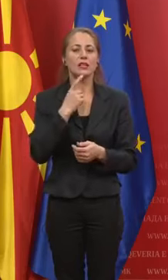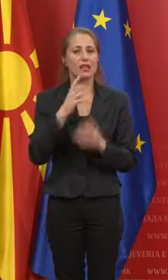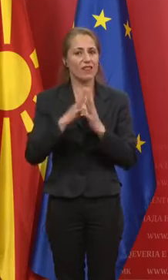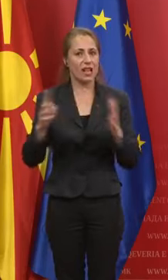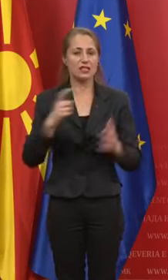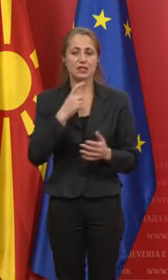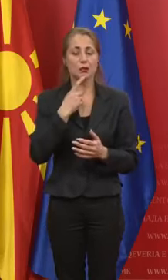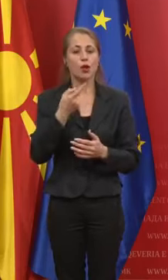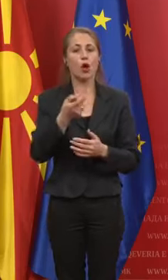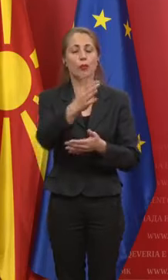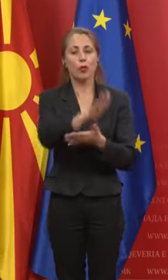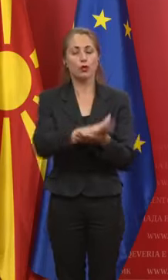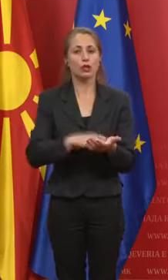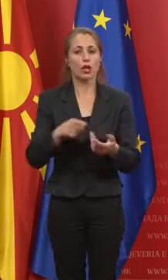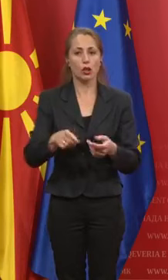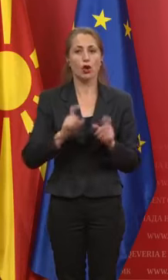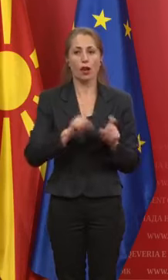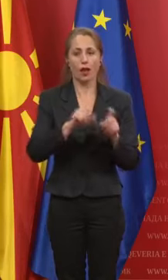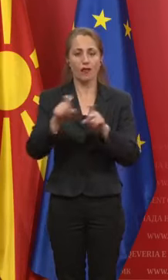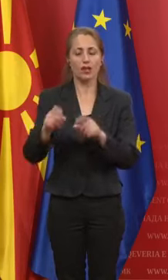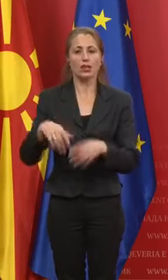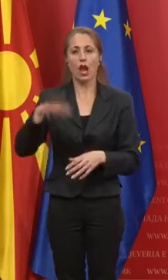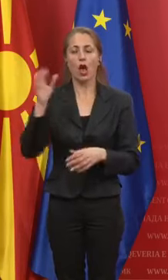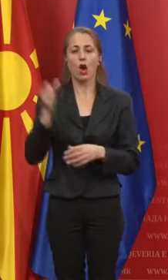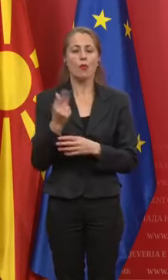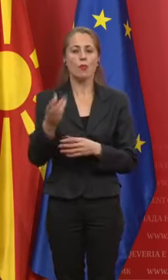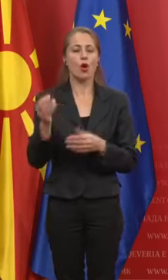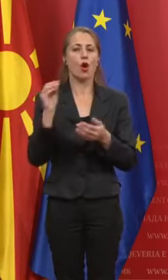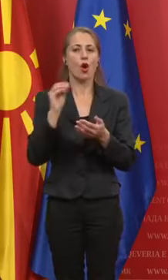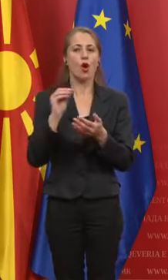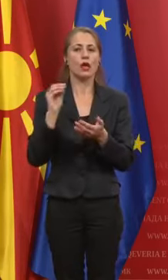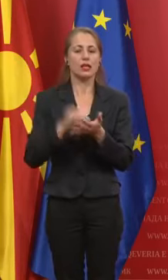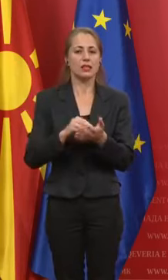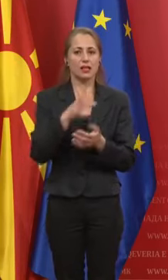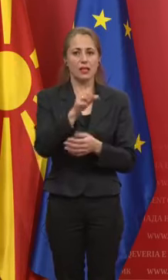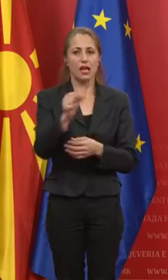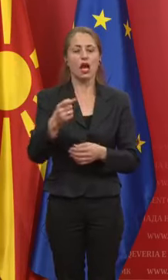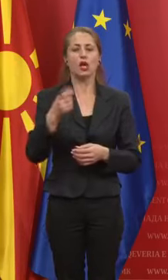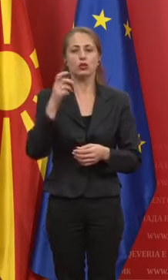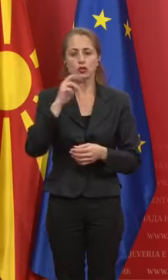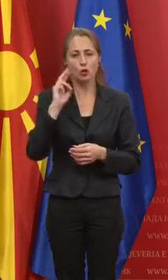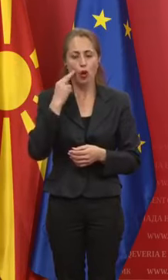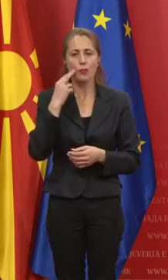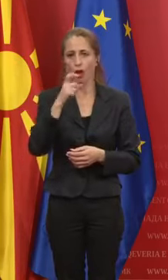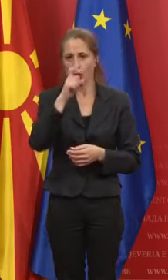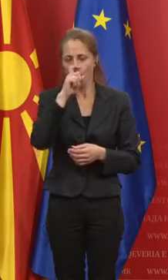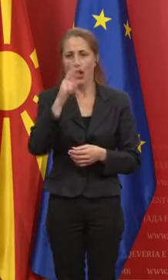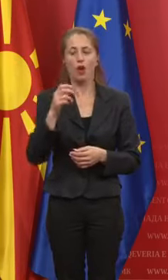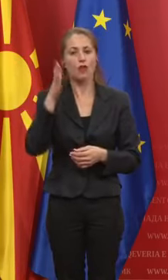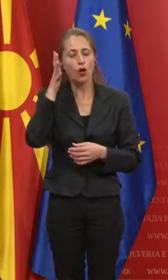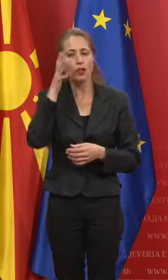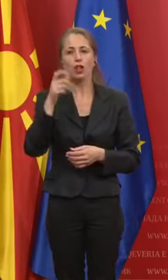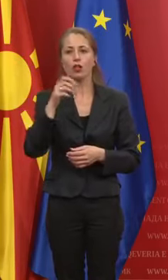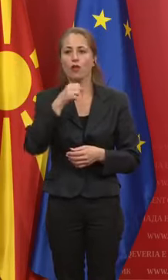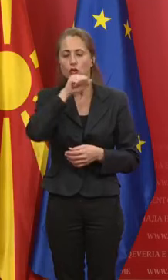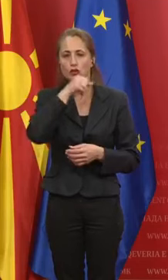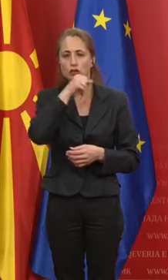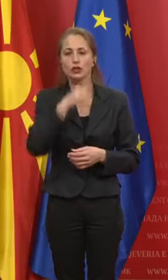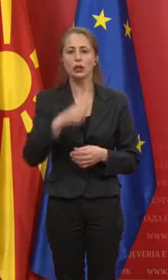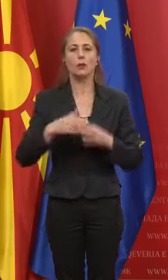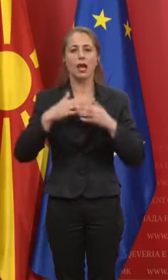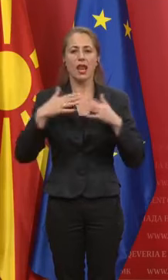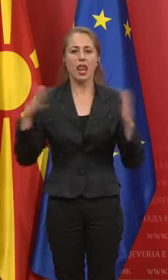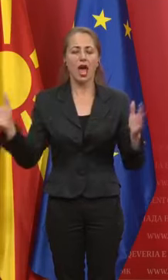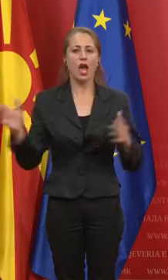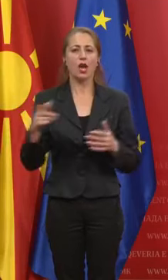Од почетокот на епидемијата, најголем број случаи се регистрирани во Скопје, Куманово, Тетово и Штип, при што највисока инциденца